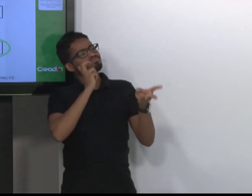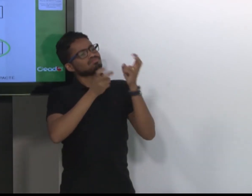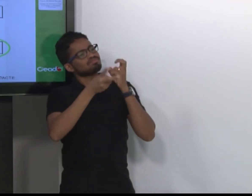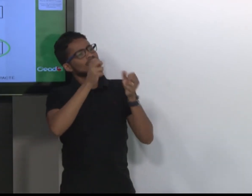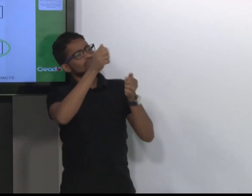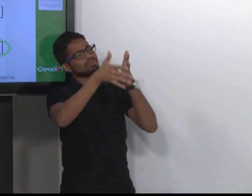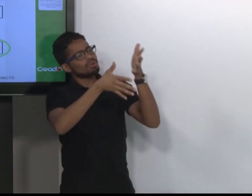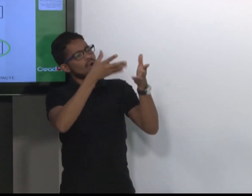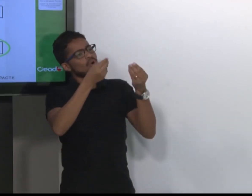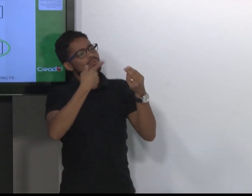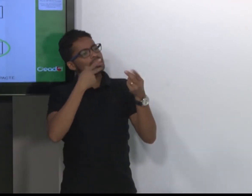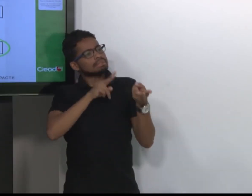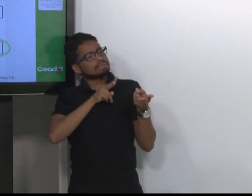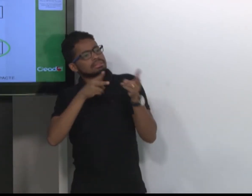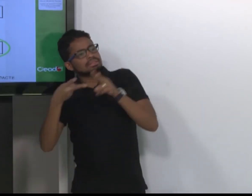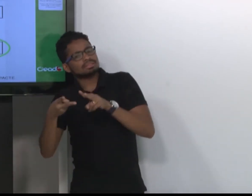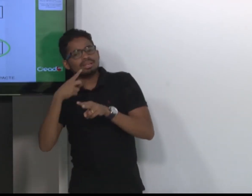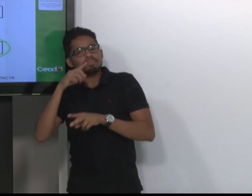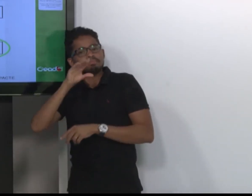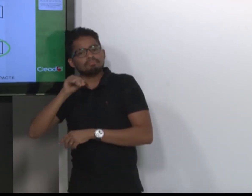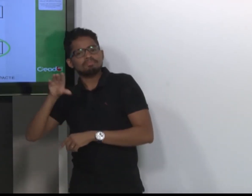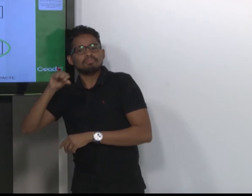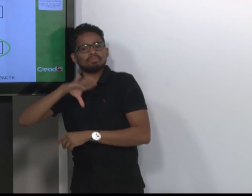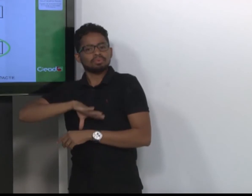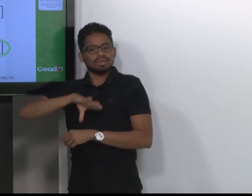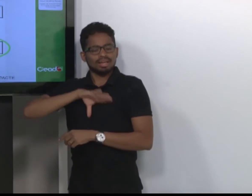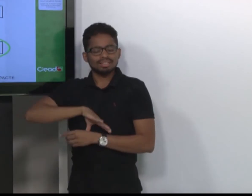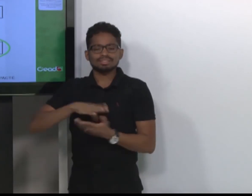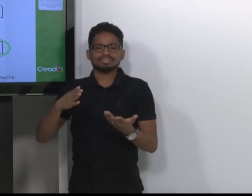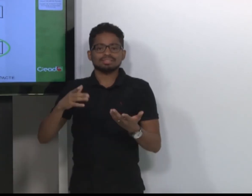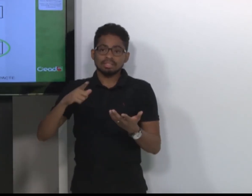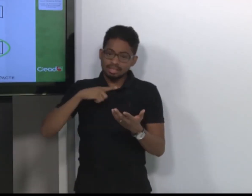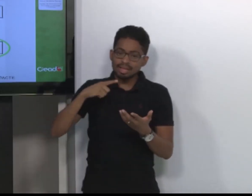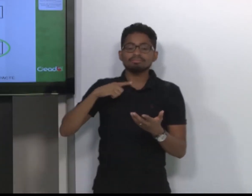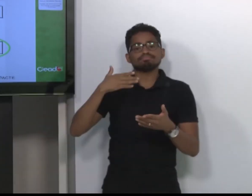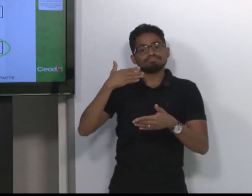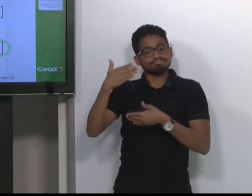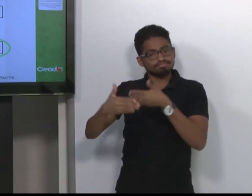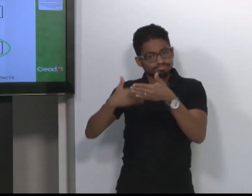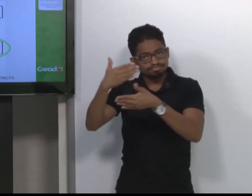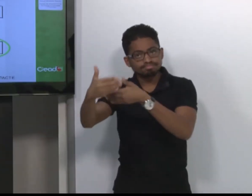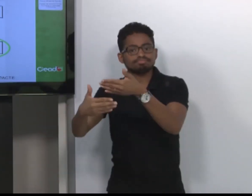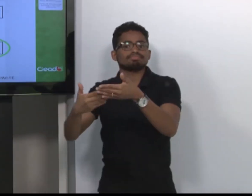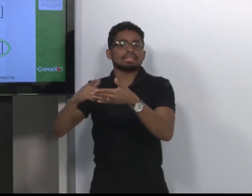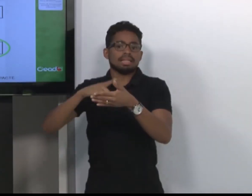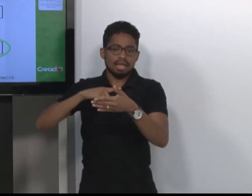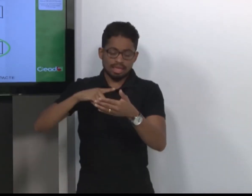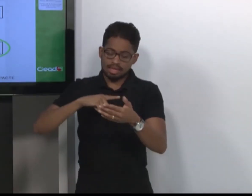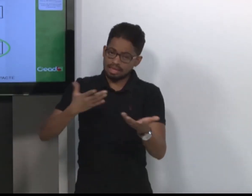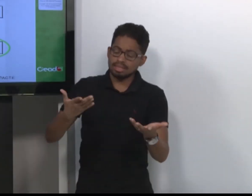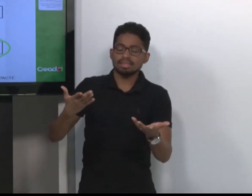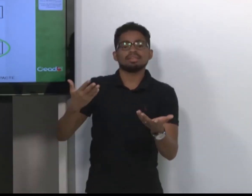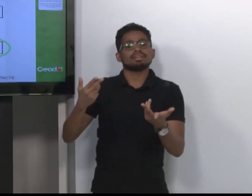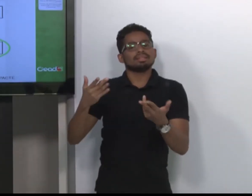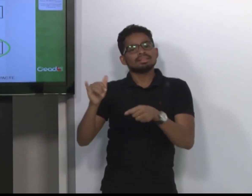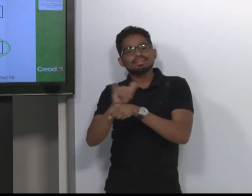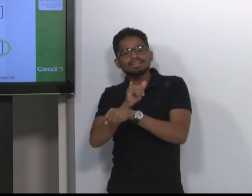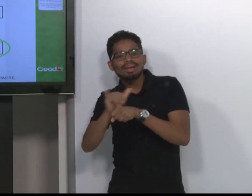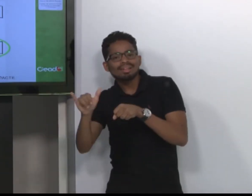ouvir e posteriormente farei a tradução para o português. Então, são estratégias